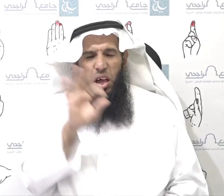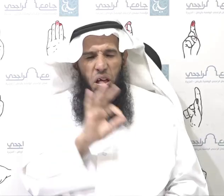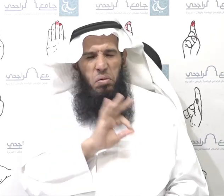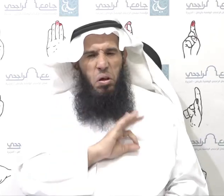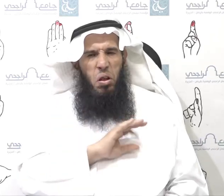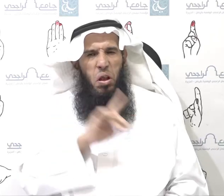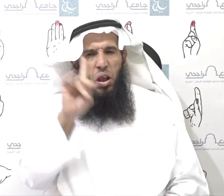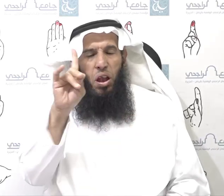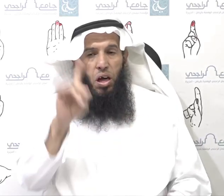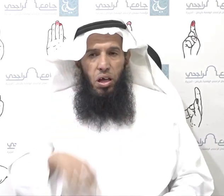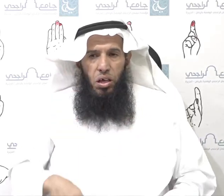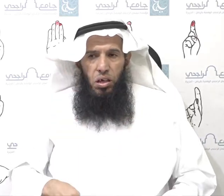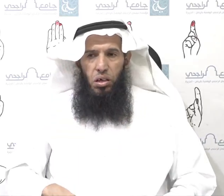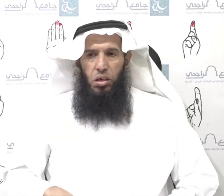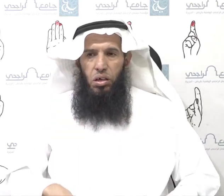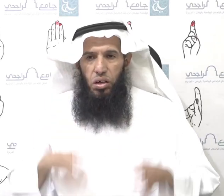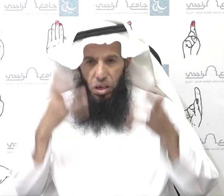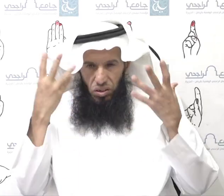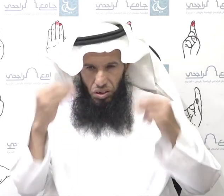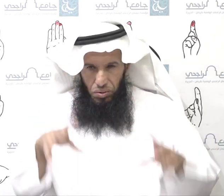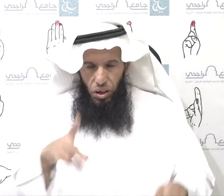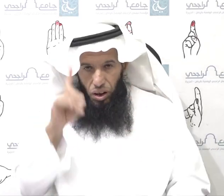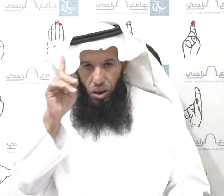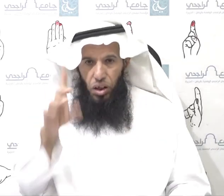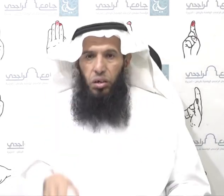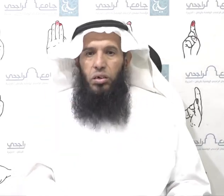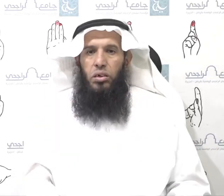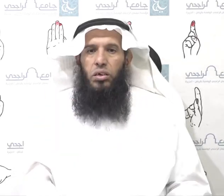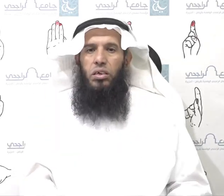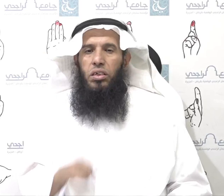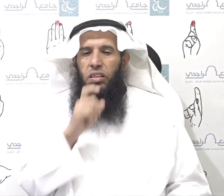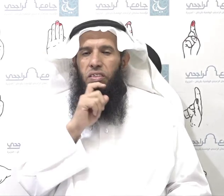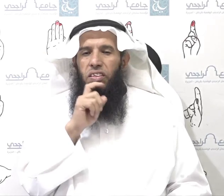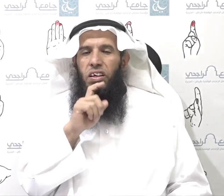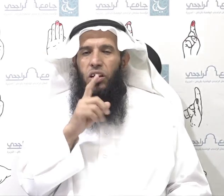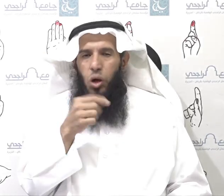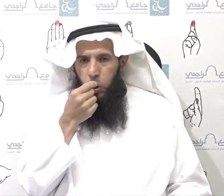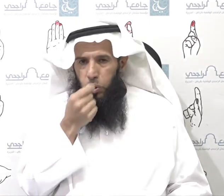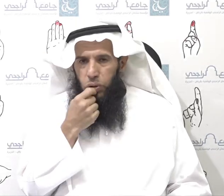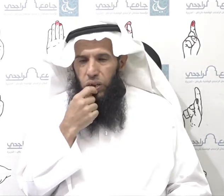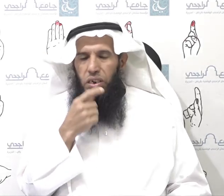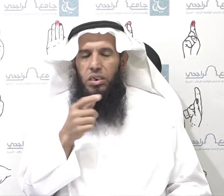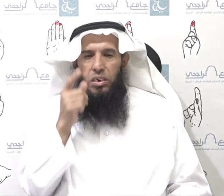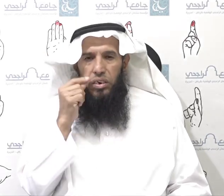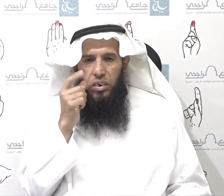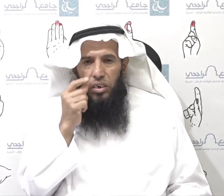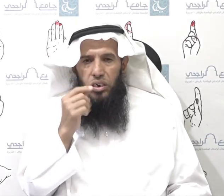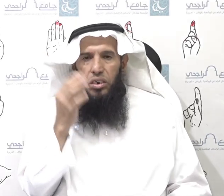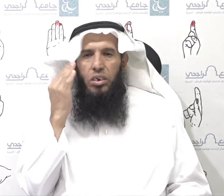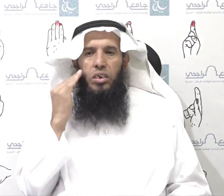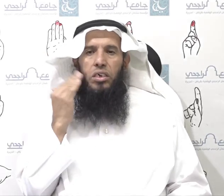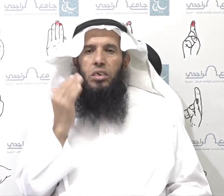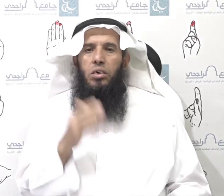وعلا وعفى عنه، إلا المستضعفين من الرجال والنساء والولدان.